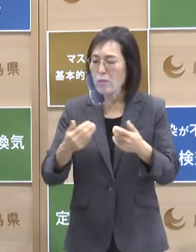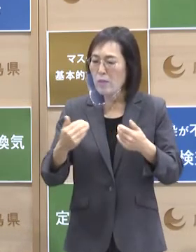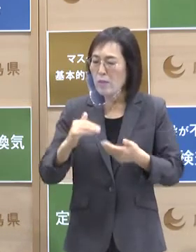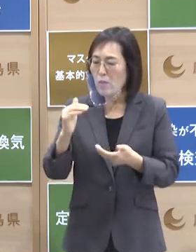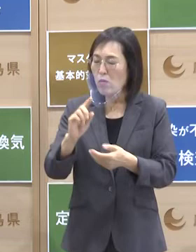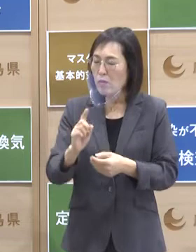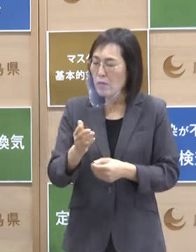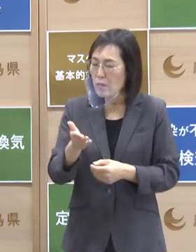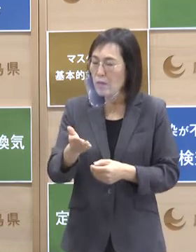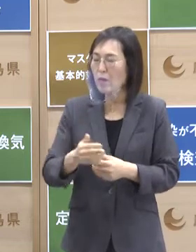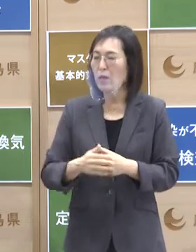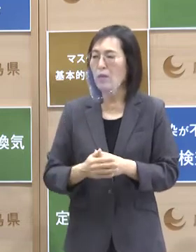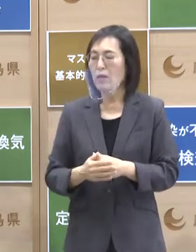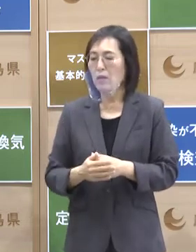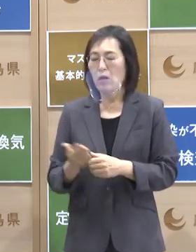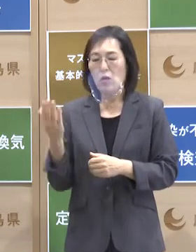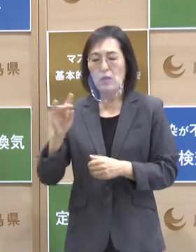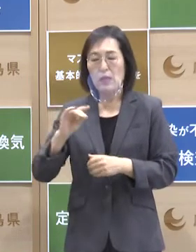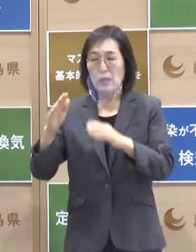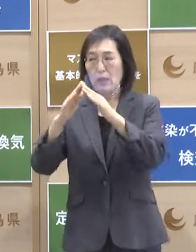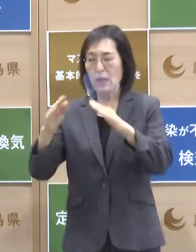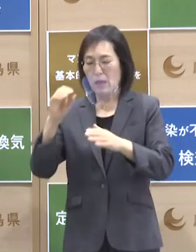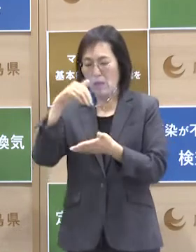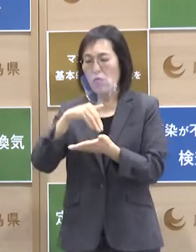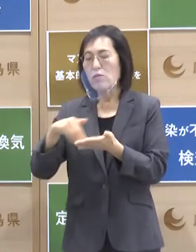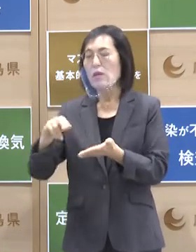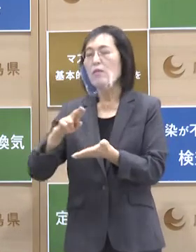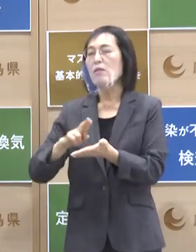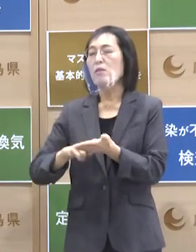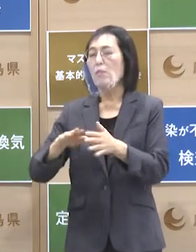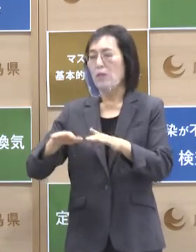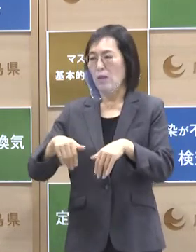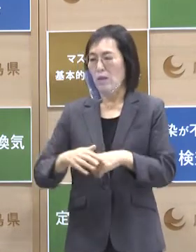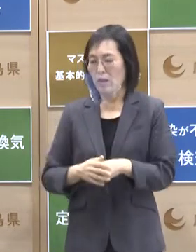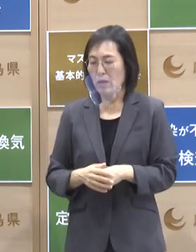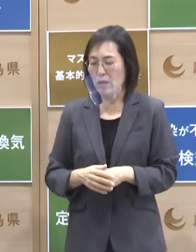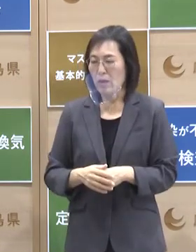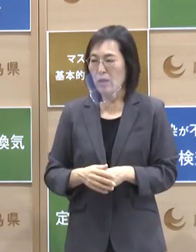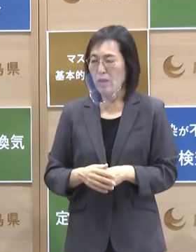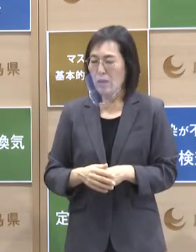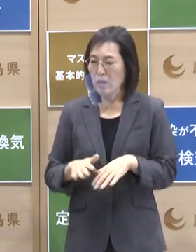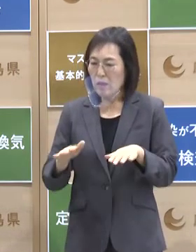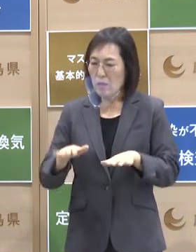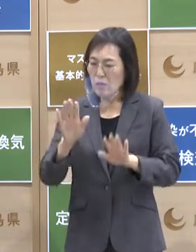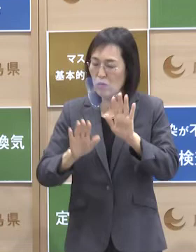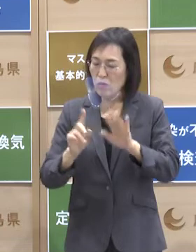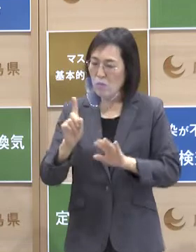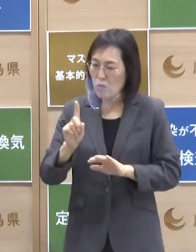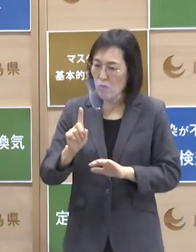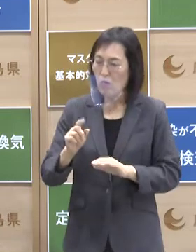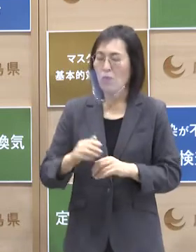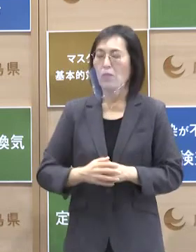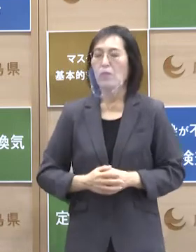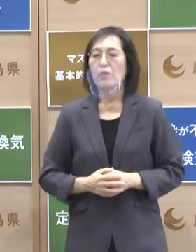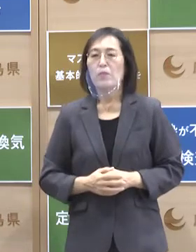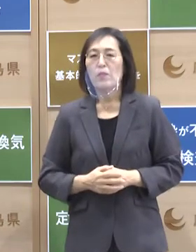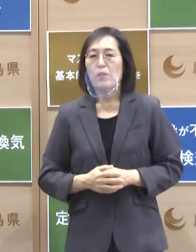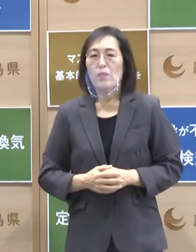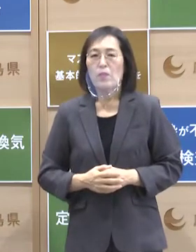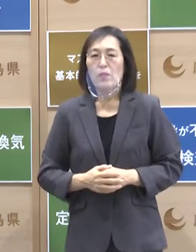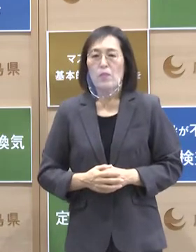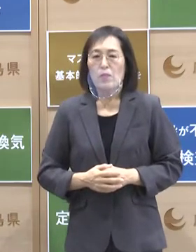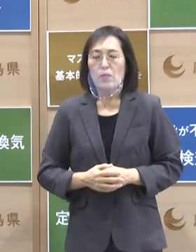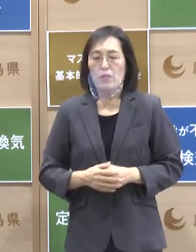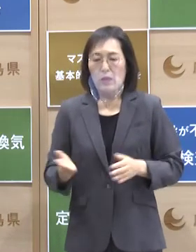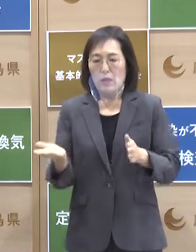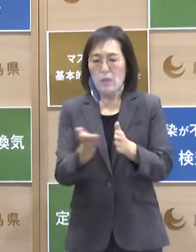先日議会でも予算が成立しましたので、その辺も含めて改めて意義や意気込みも含めて一言いただけたらと思います。 はい、まず岸田